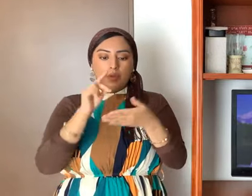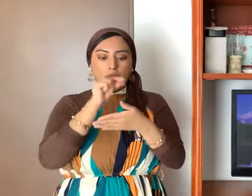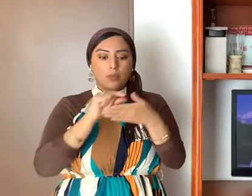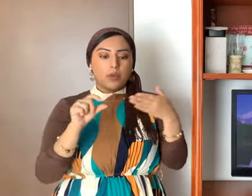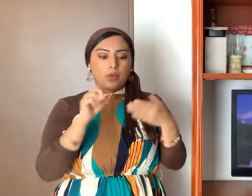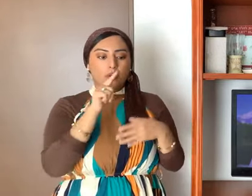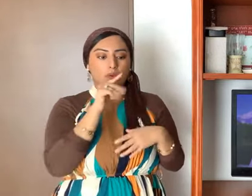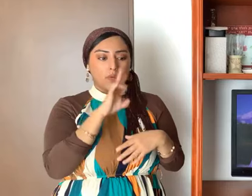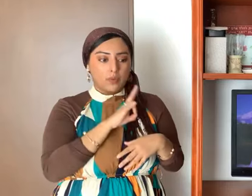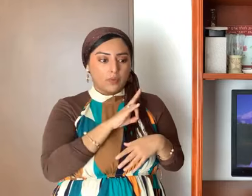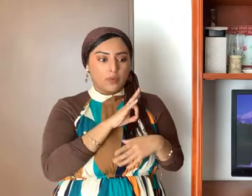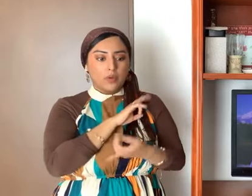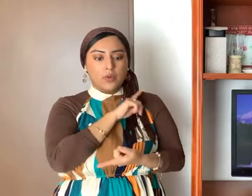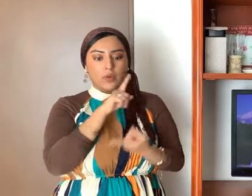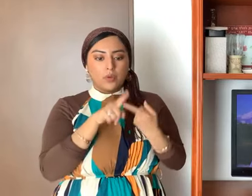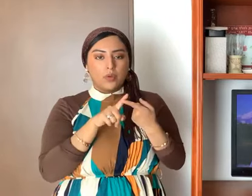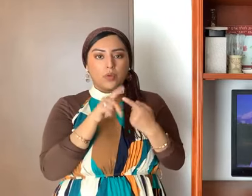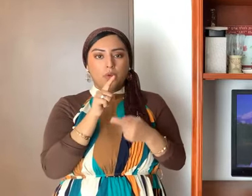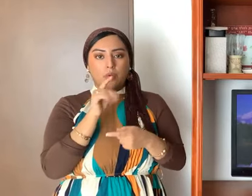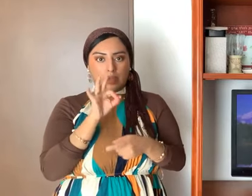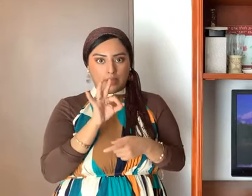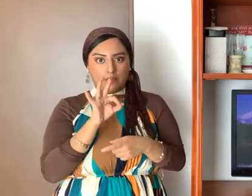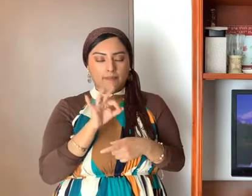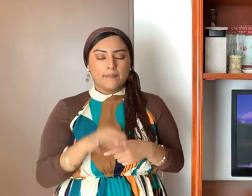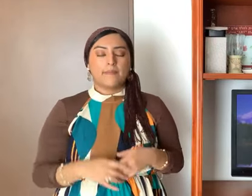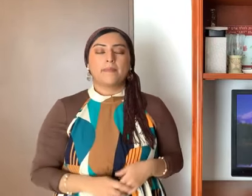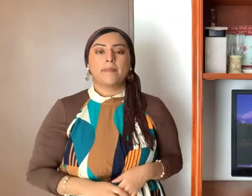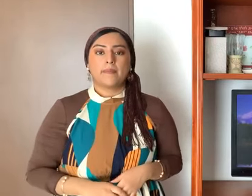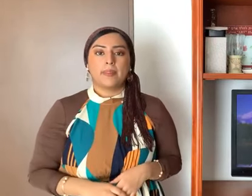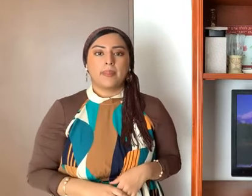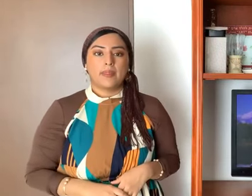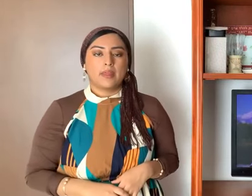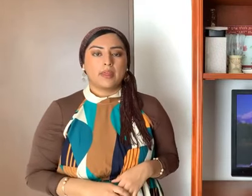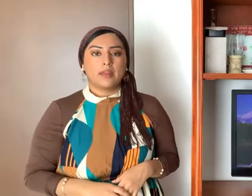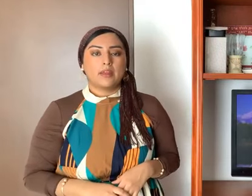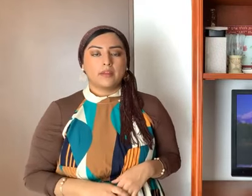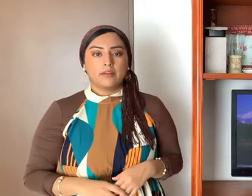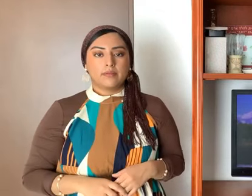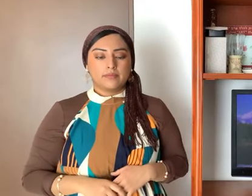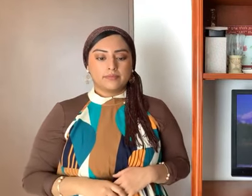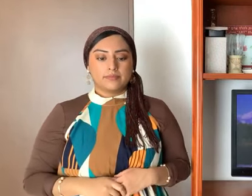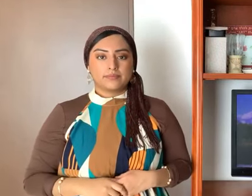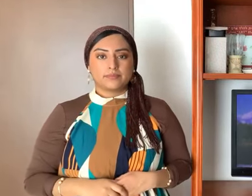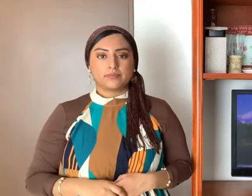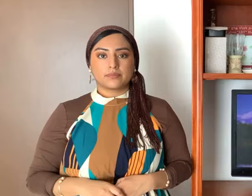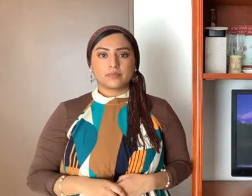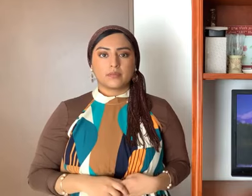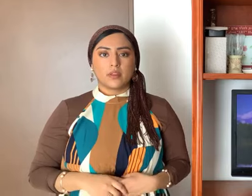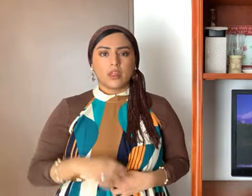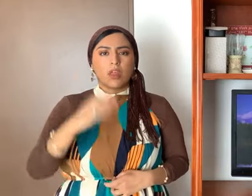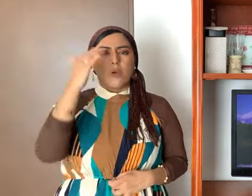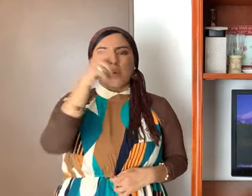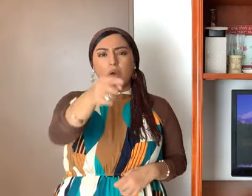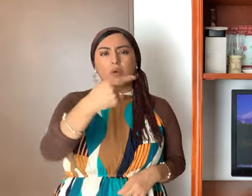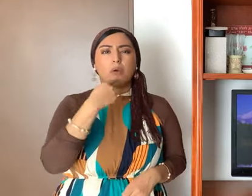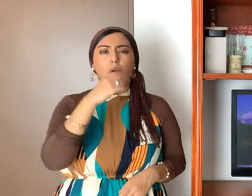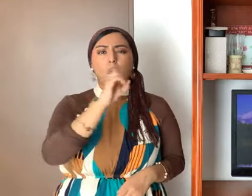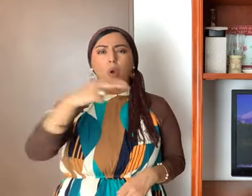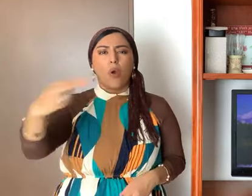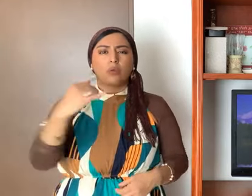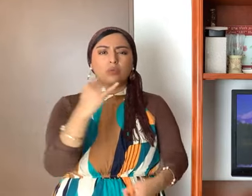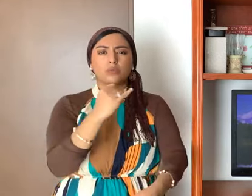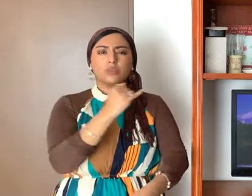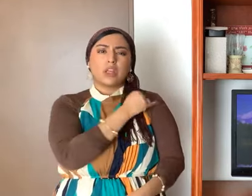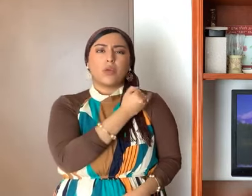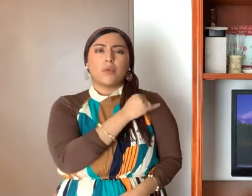verso 27 hasta el 29. Ahí inicia la Haftará. Dice, ¿por qué dices, oh Jacob, y hablas